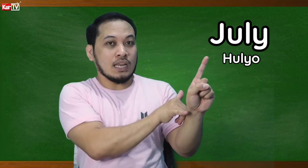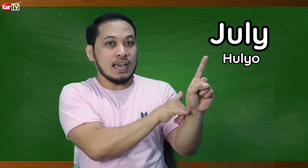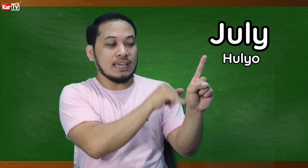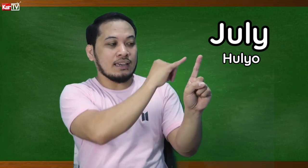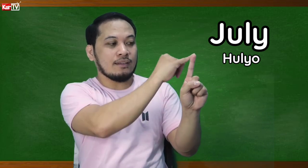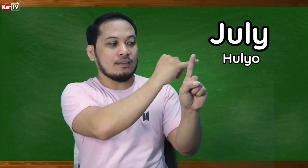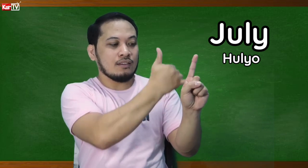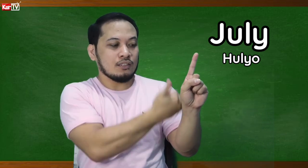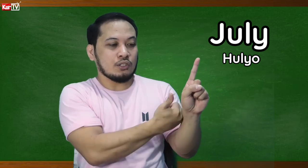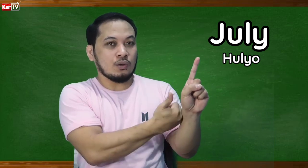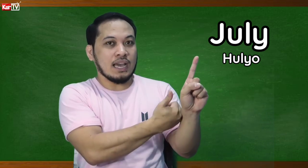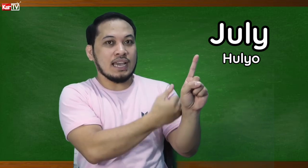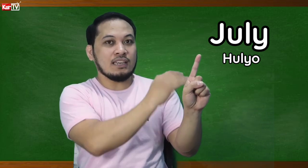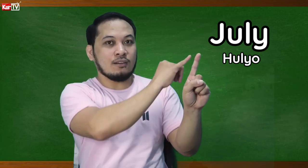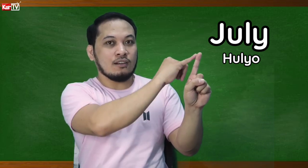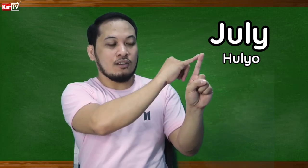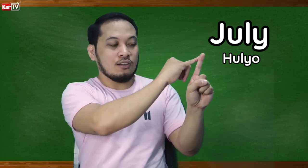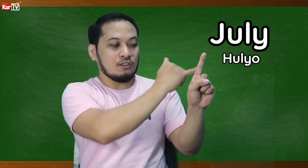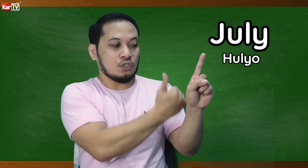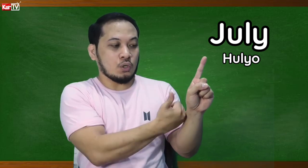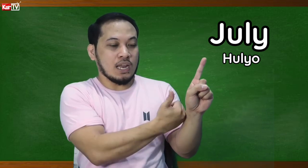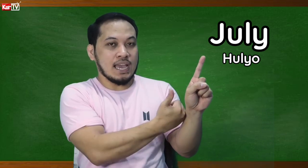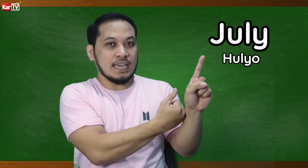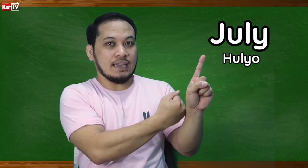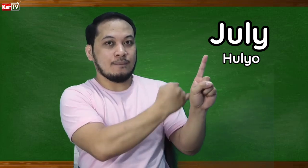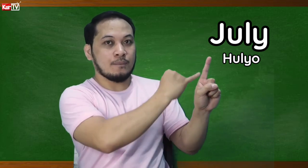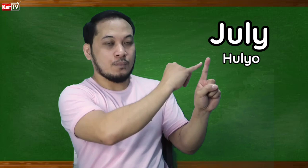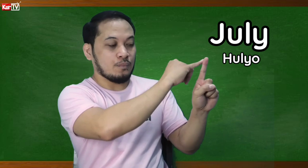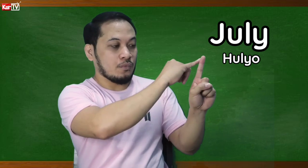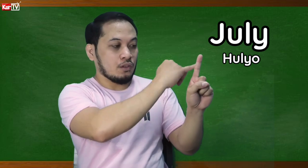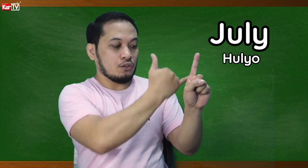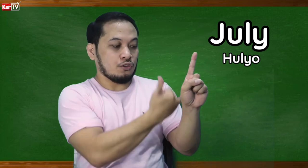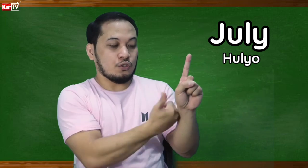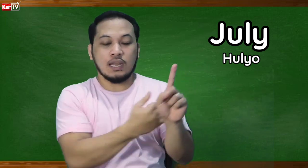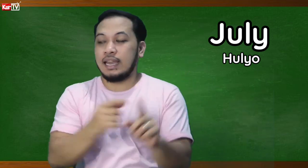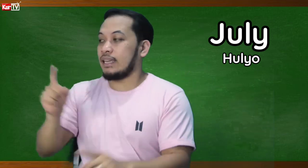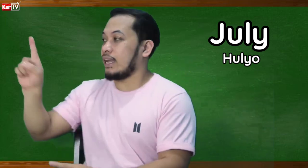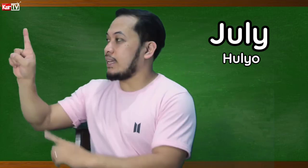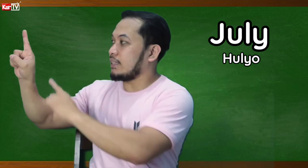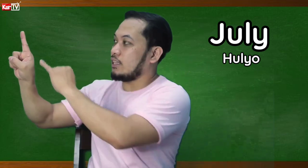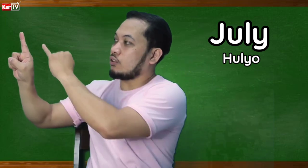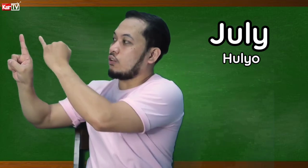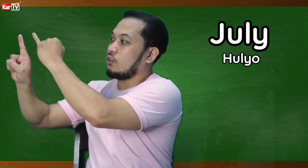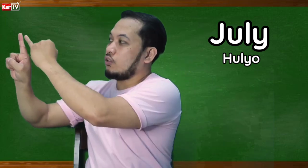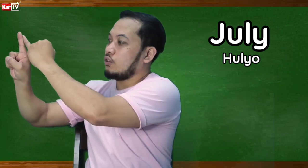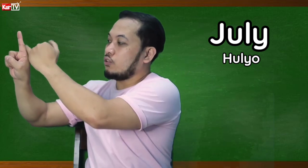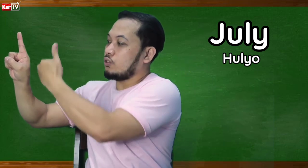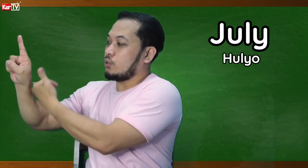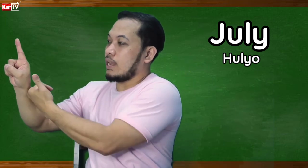July. July. July. July. Ayan, dito.